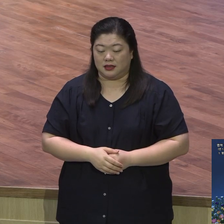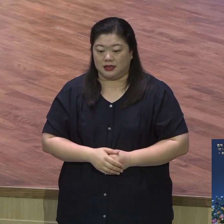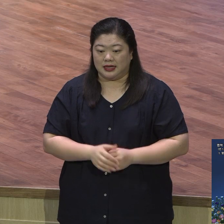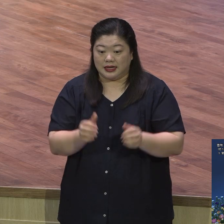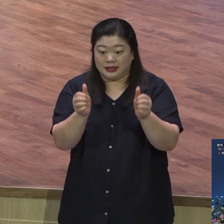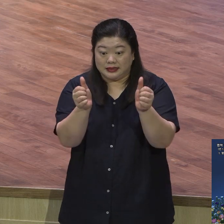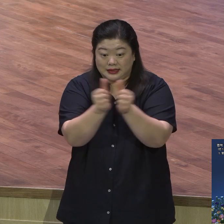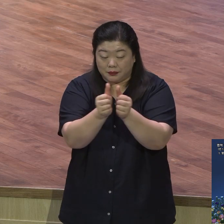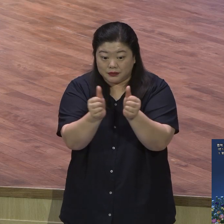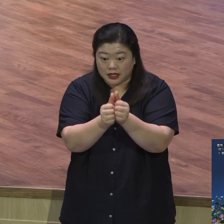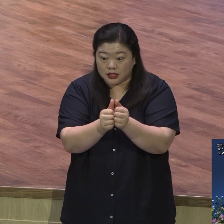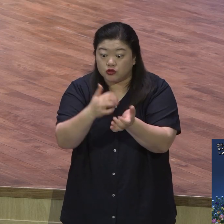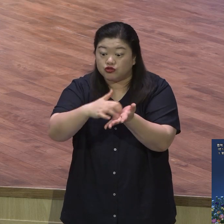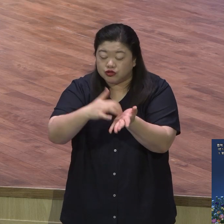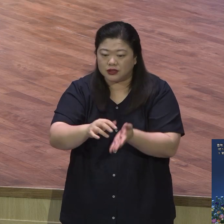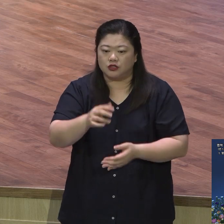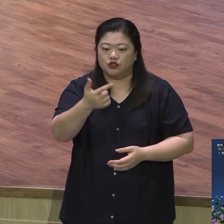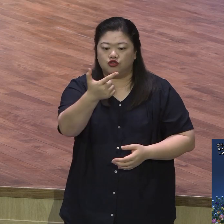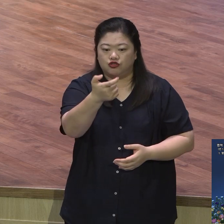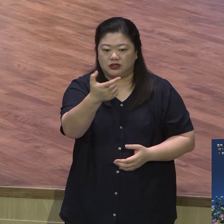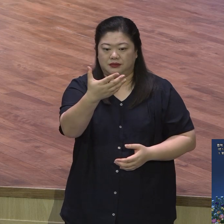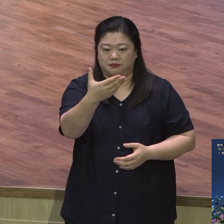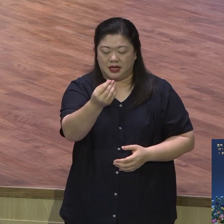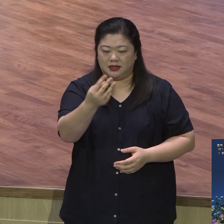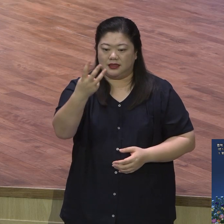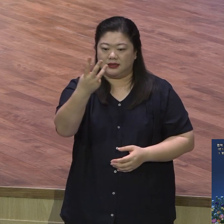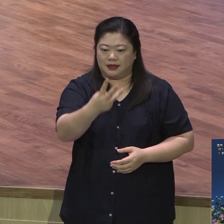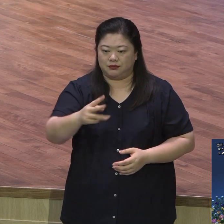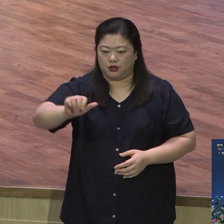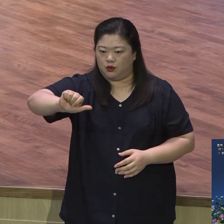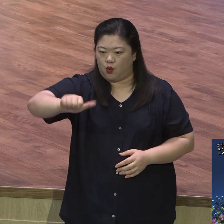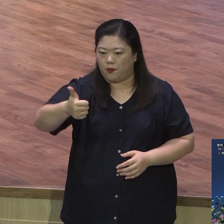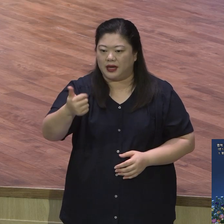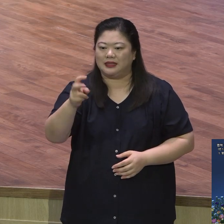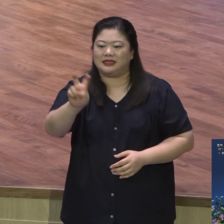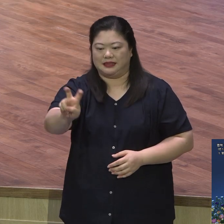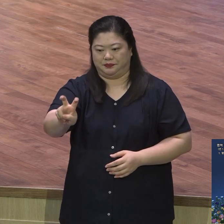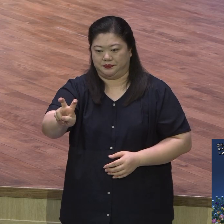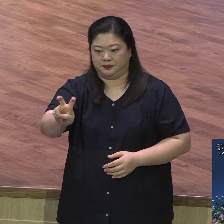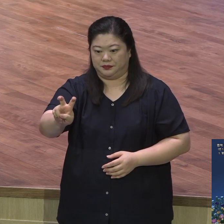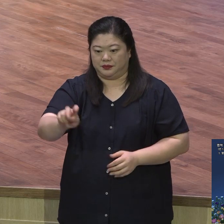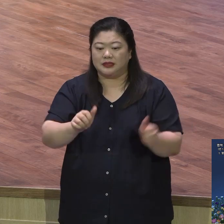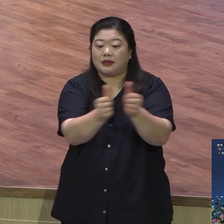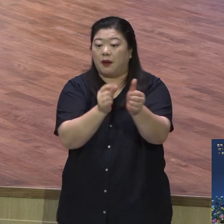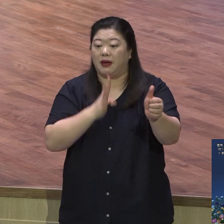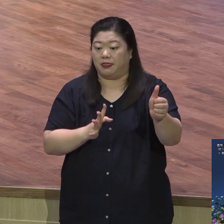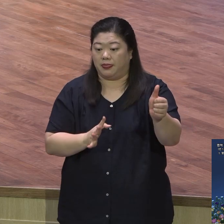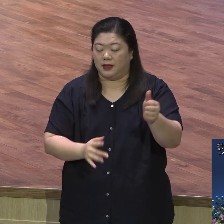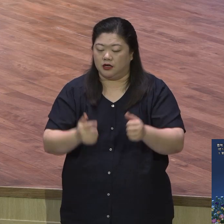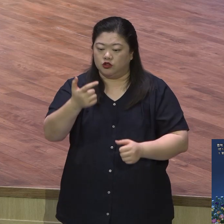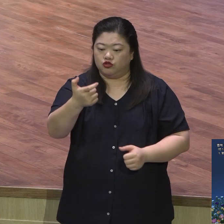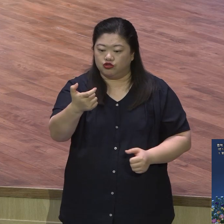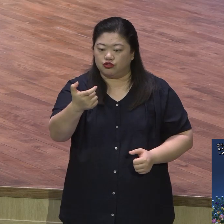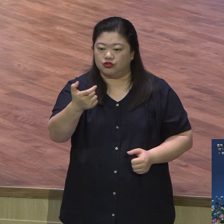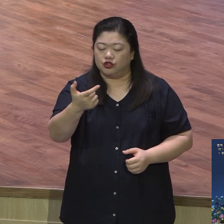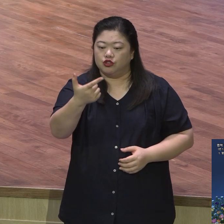3550명이었어요. 그러니까 남자만 60만